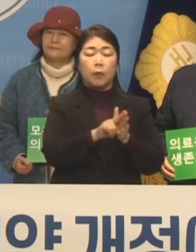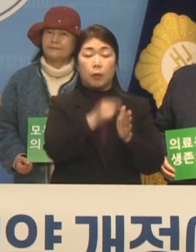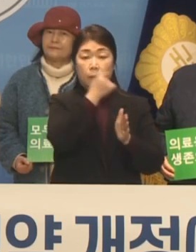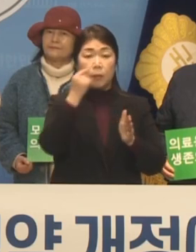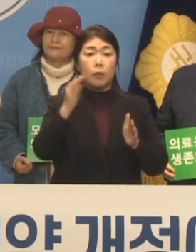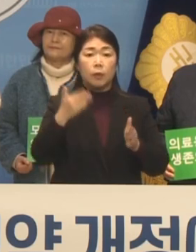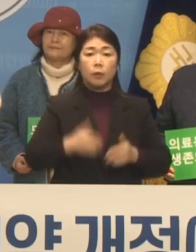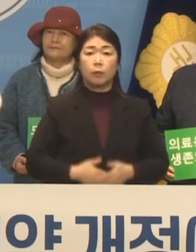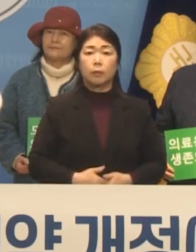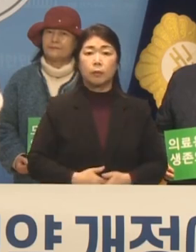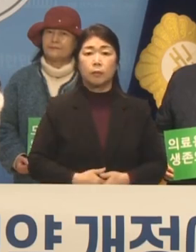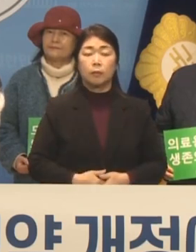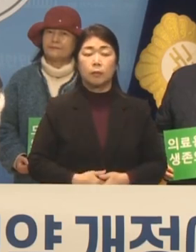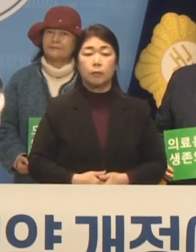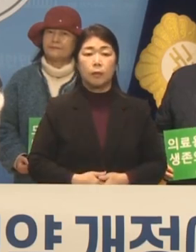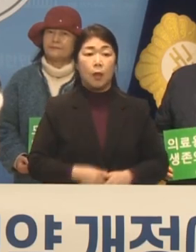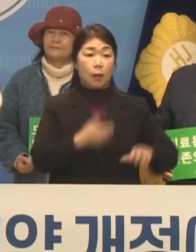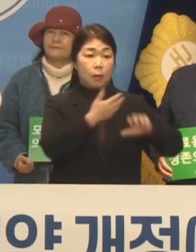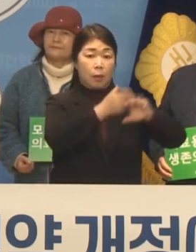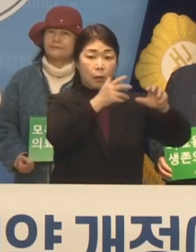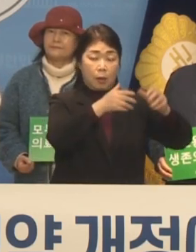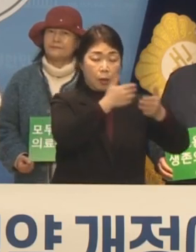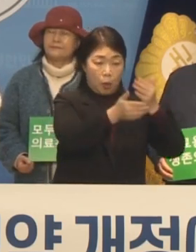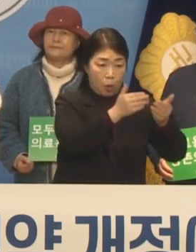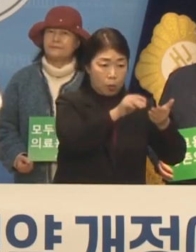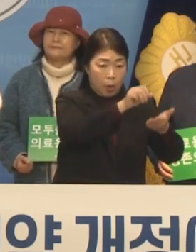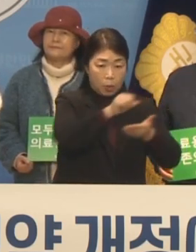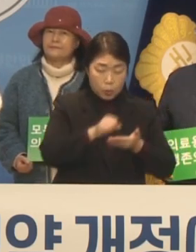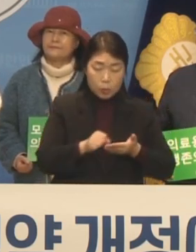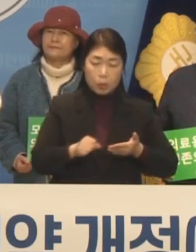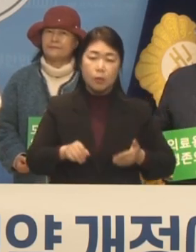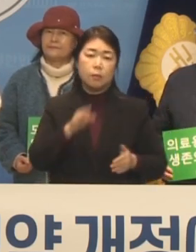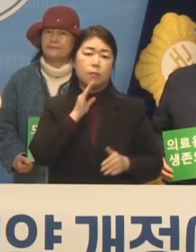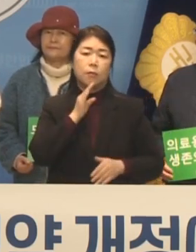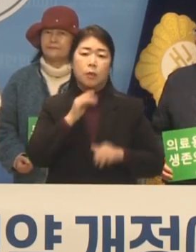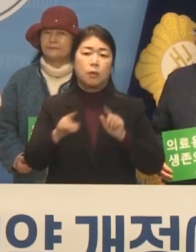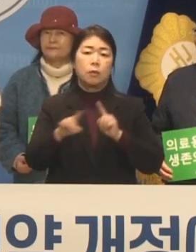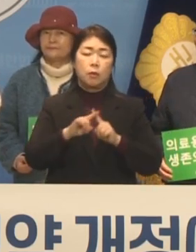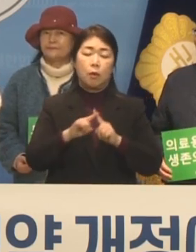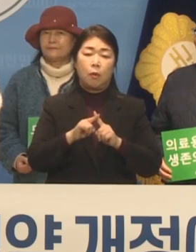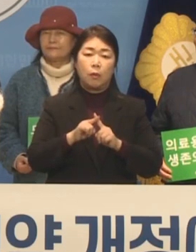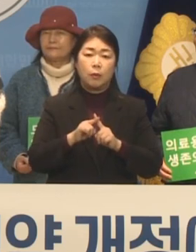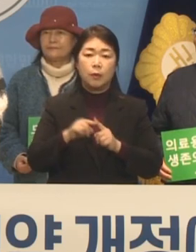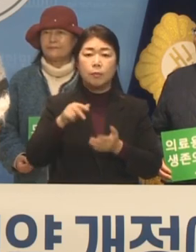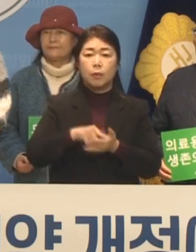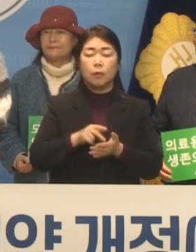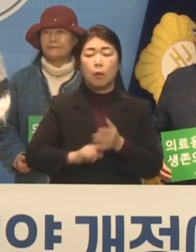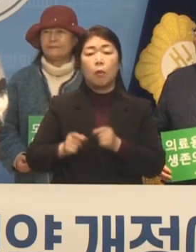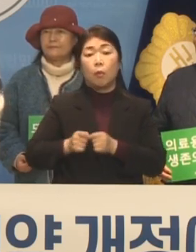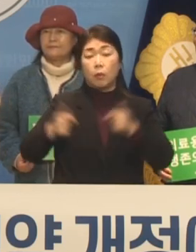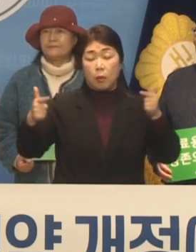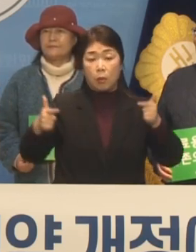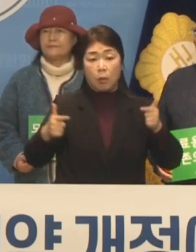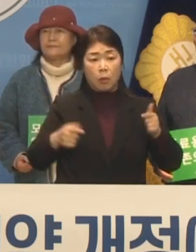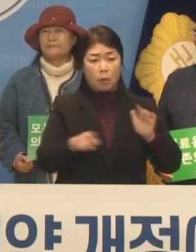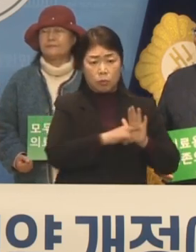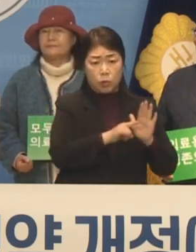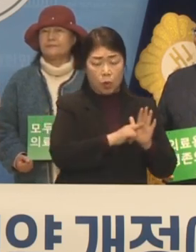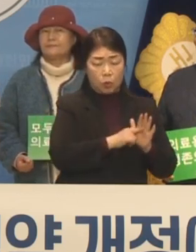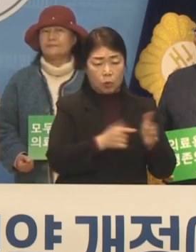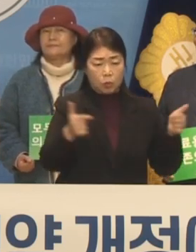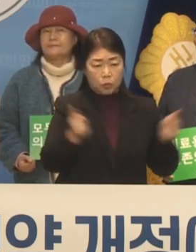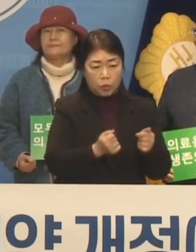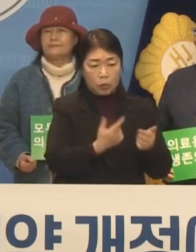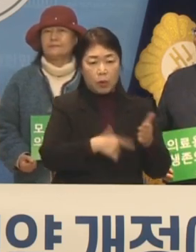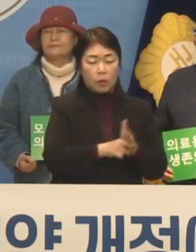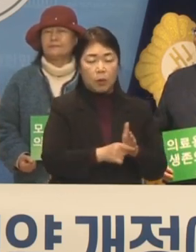또한 선행 국가들의 경험을 토대로 긍정적인 측면을 극대화하고 부정적인 측면을 대비할 수 있는